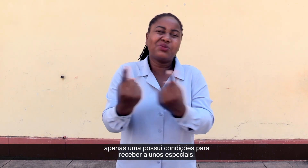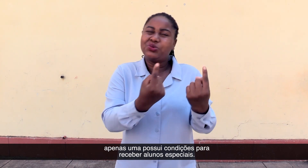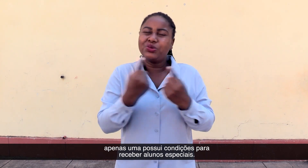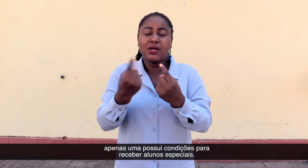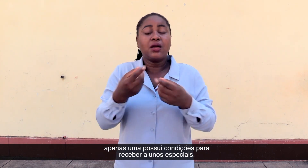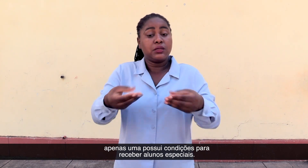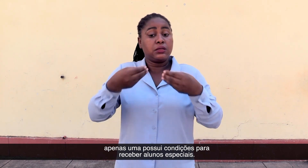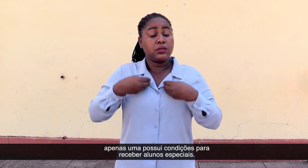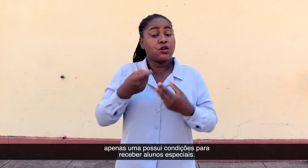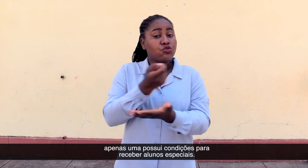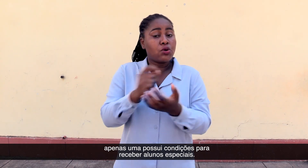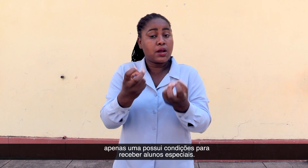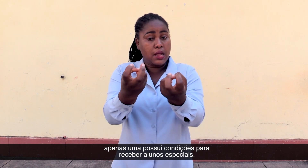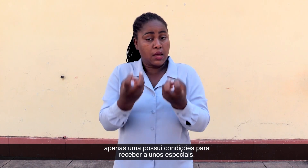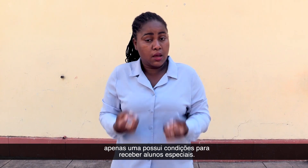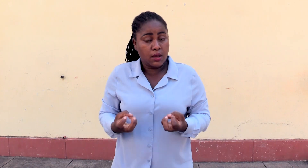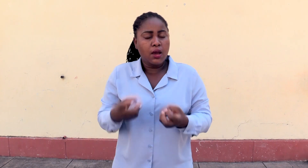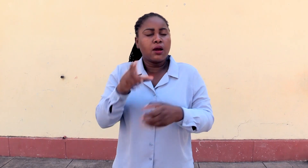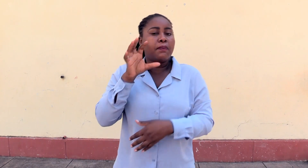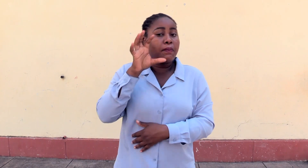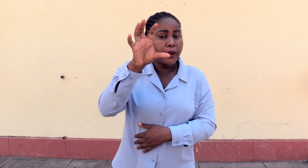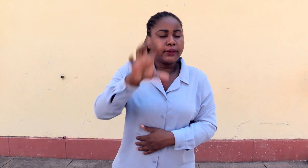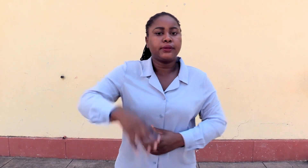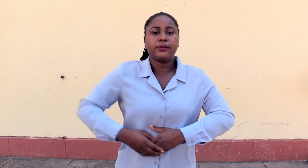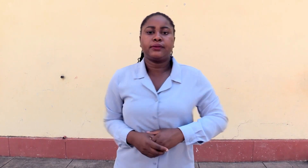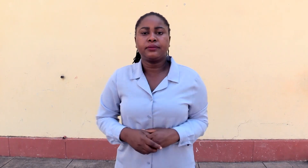para receber alunos especiais.